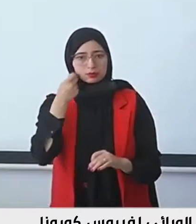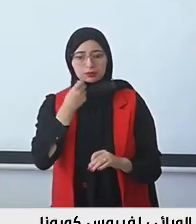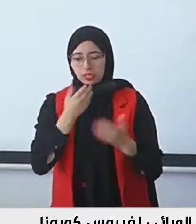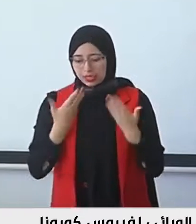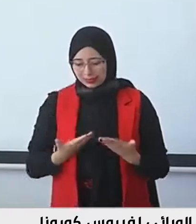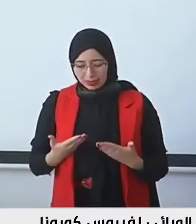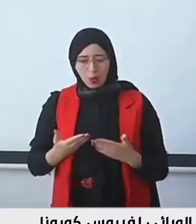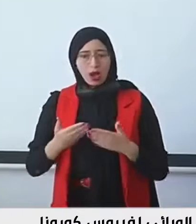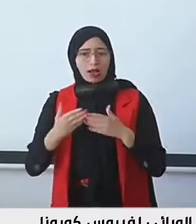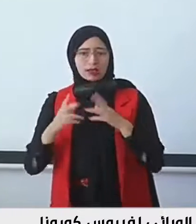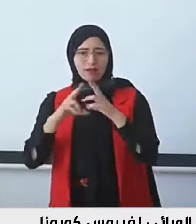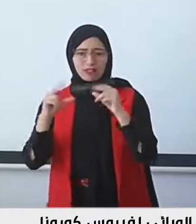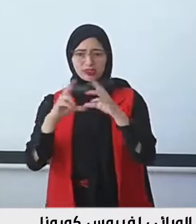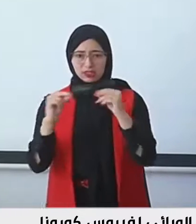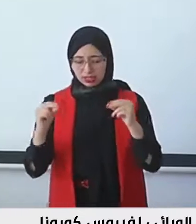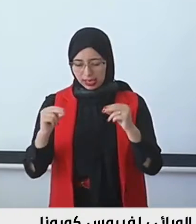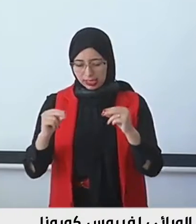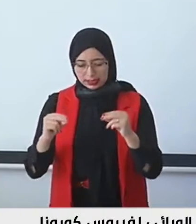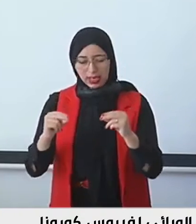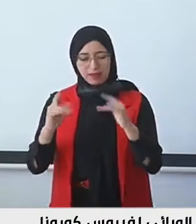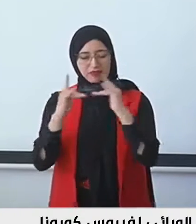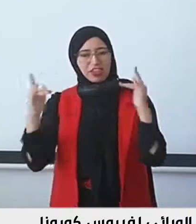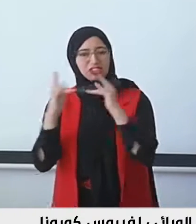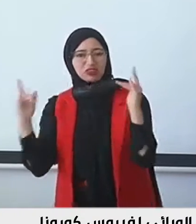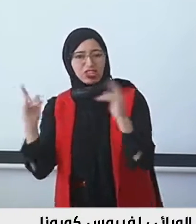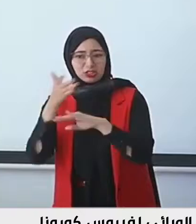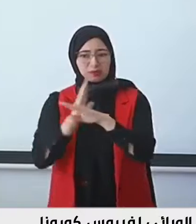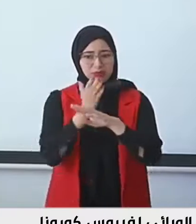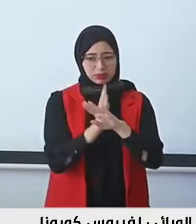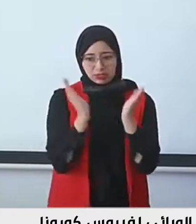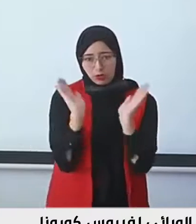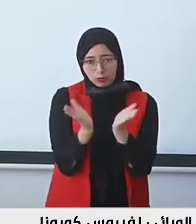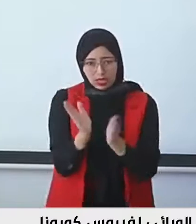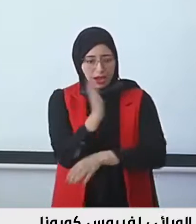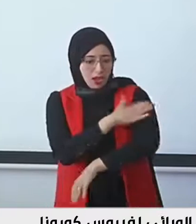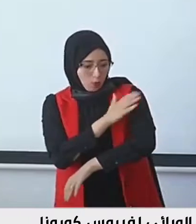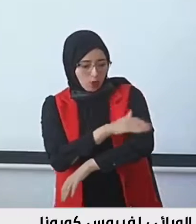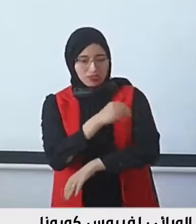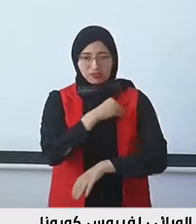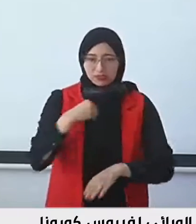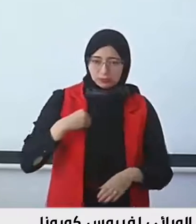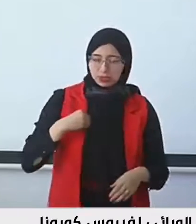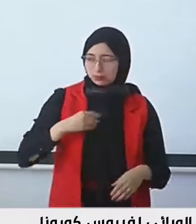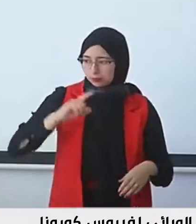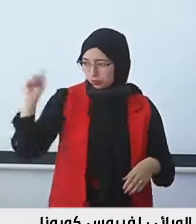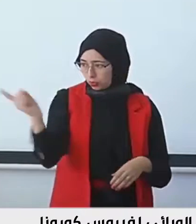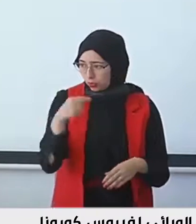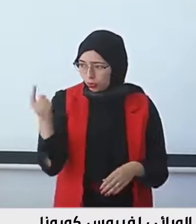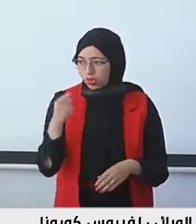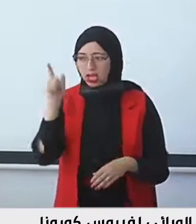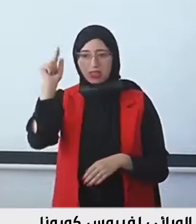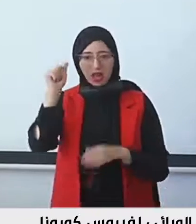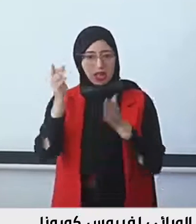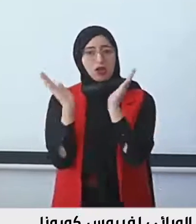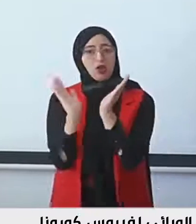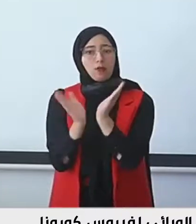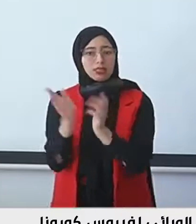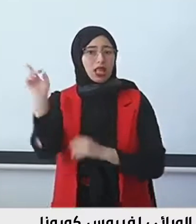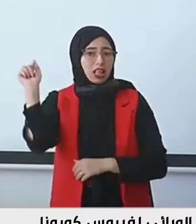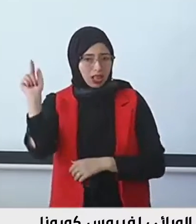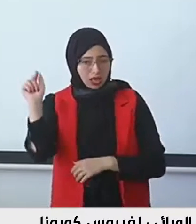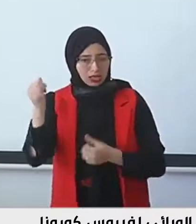نرفعوا ونسخروا في الموارد نتاعنا من أسرة، من موارد بشرية، من تجهيزات المتوفرة في السبيطارات